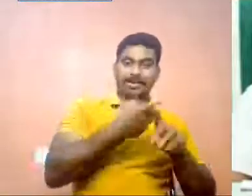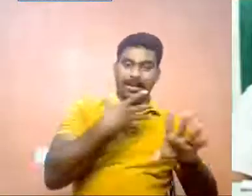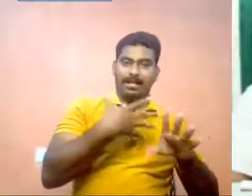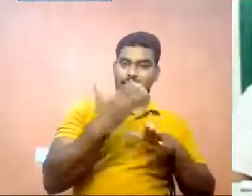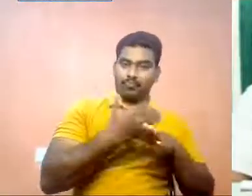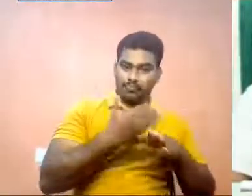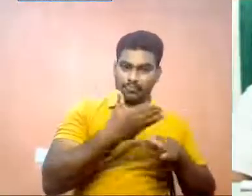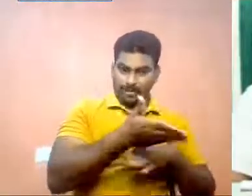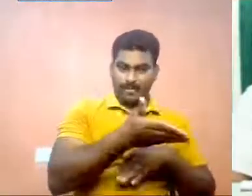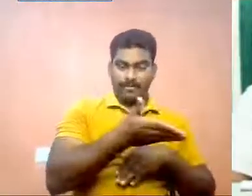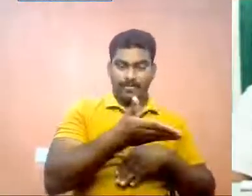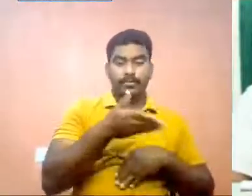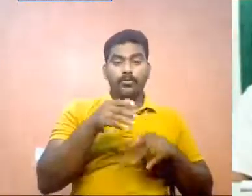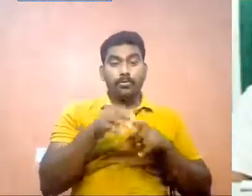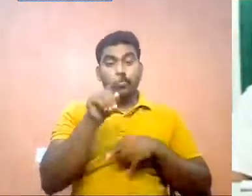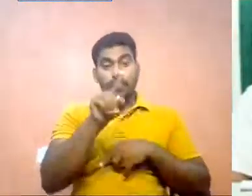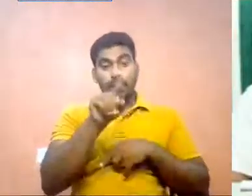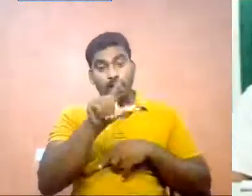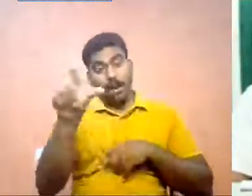ഇവിടങ്ങളിലുള്ളത്.